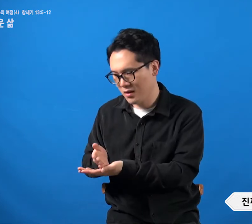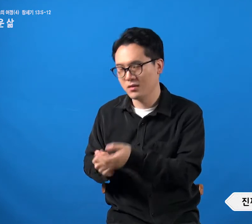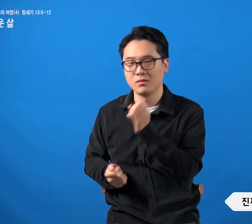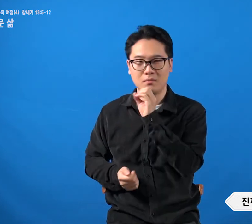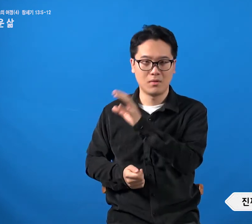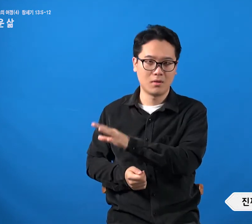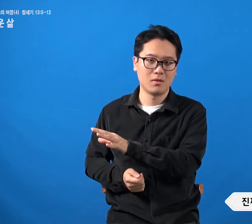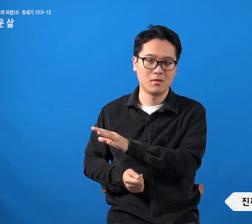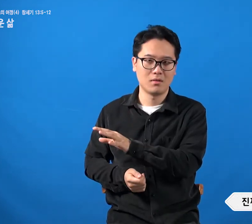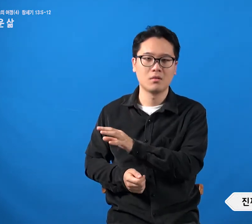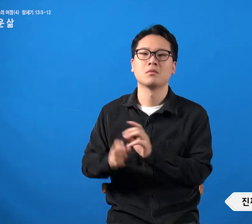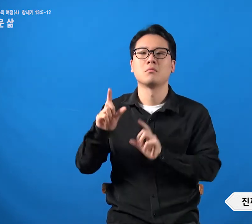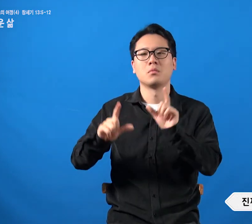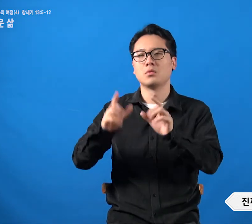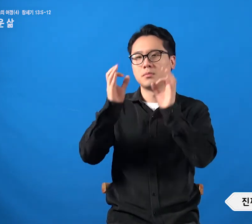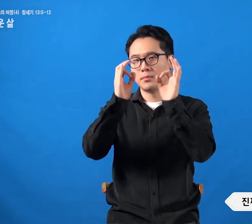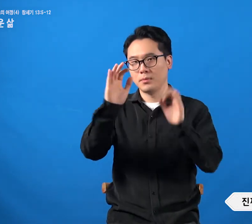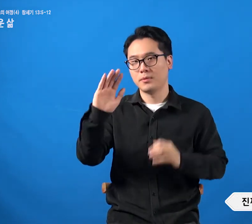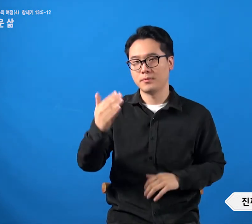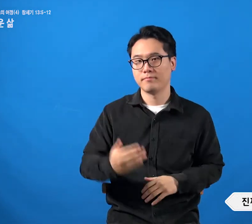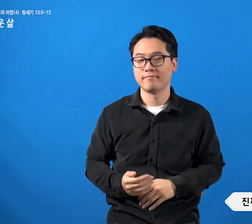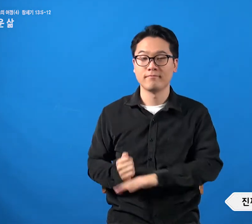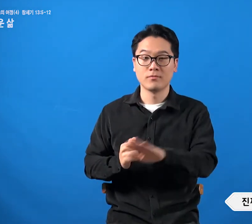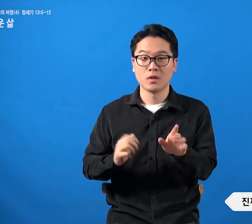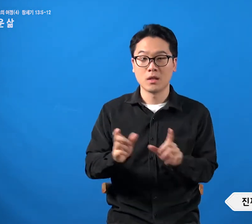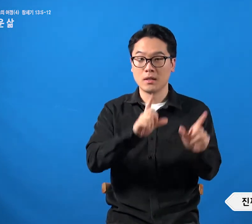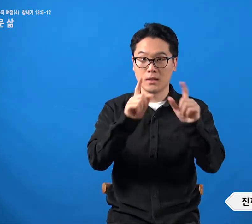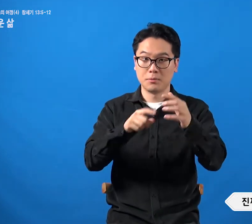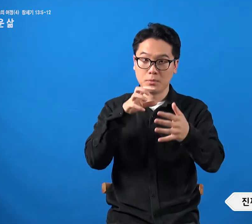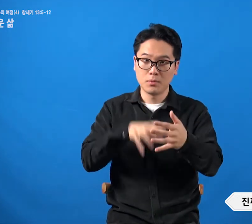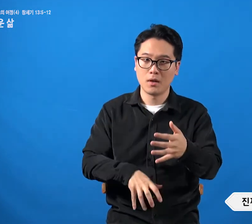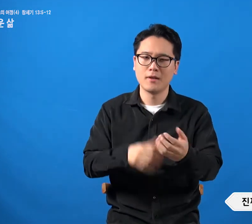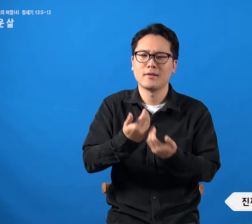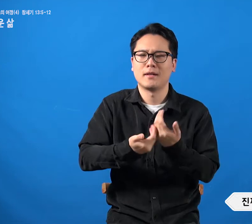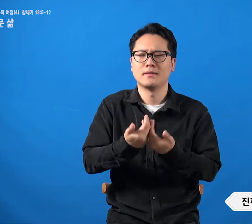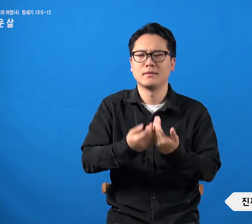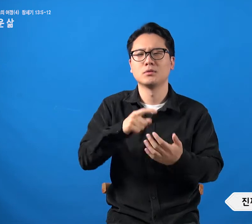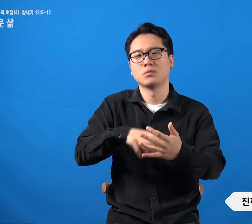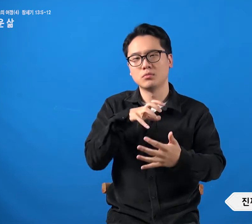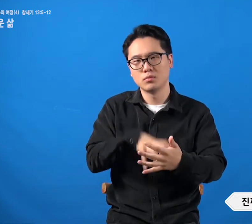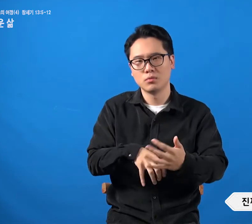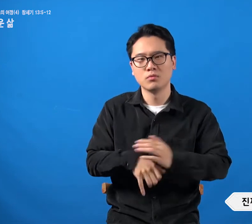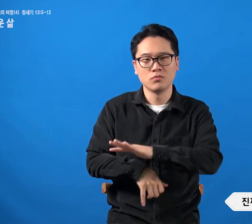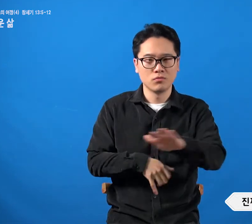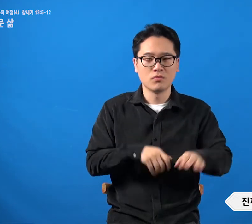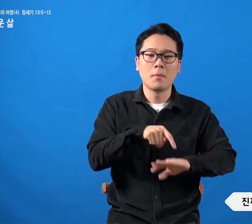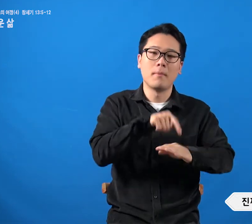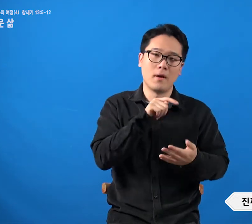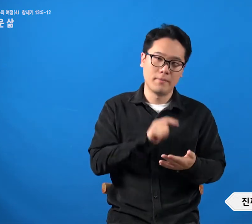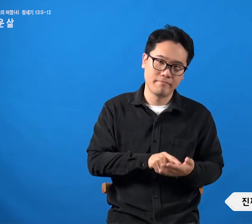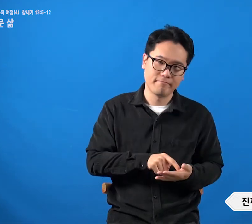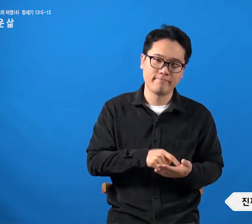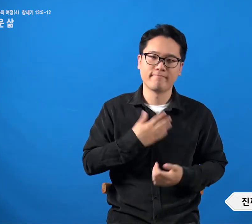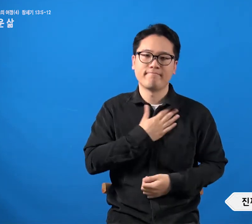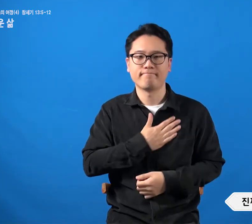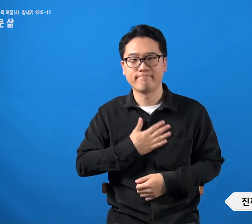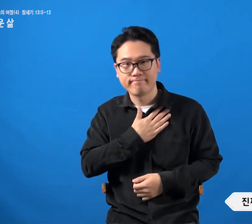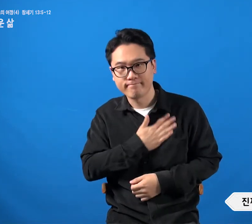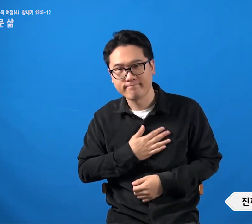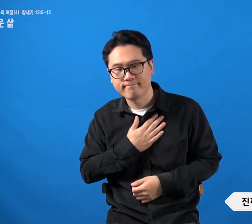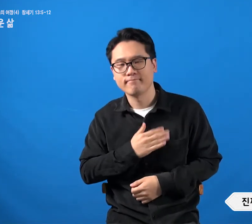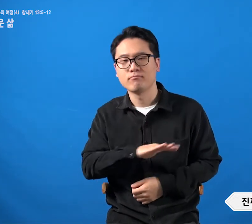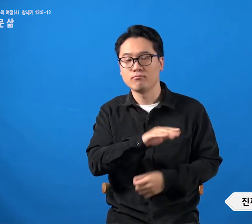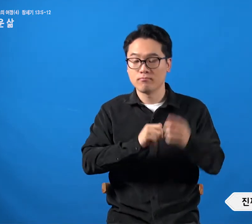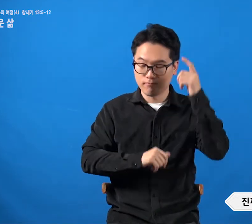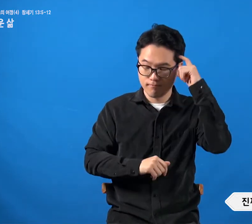모습을 보게 됩니다. 우리의 삶 속의 갈등 가운데서도 우리의 마음, 우리의 감정이